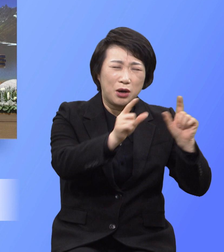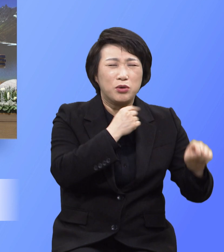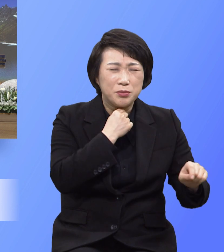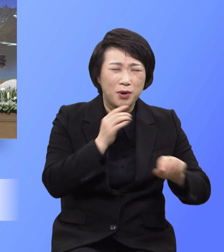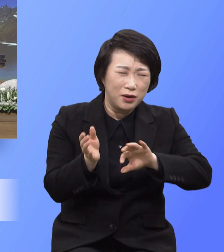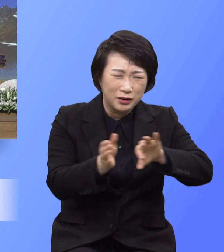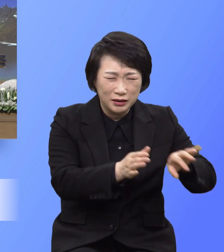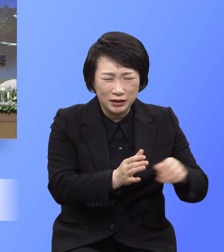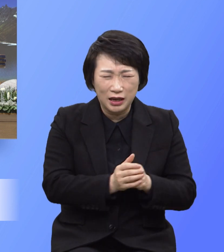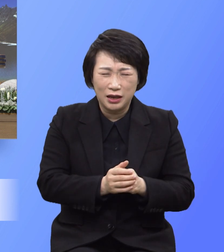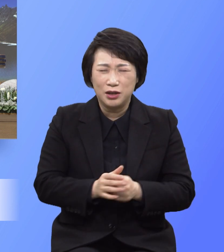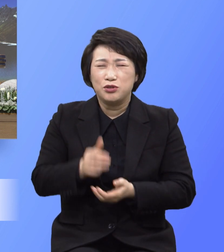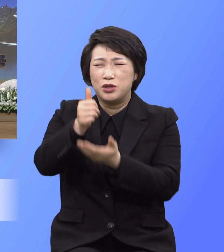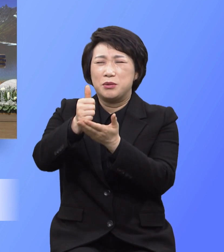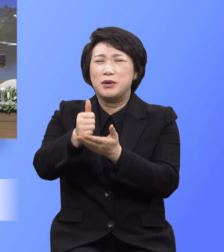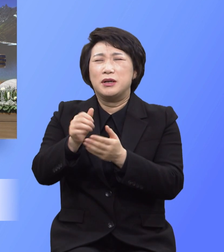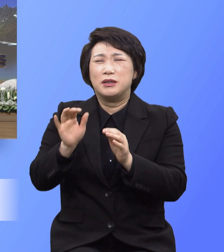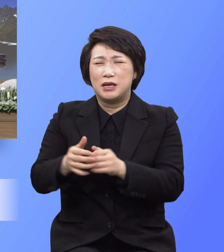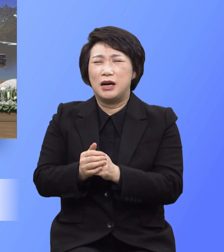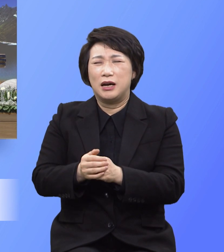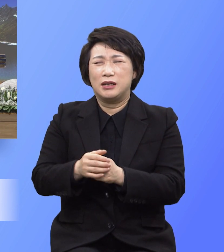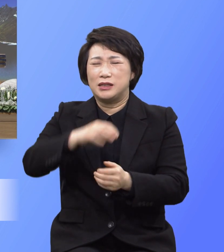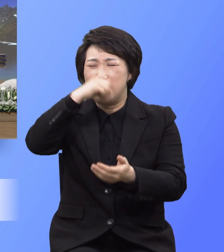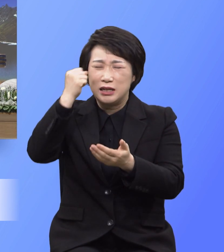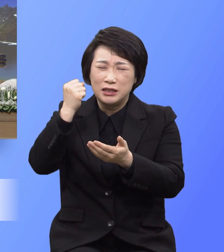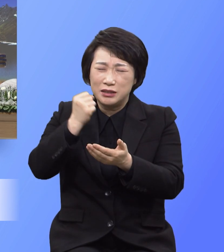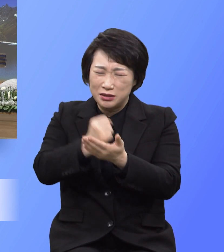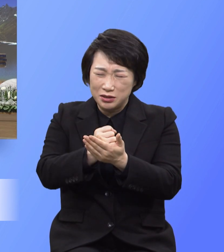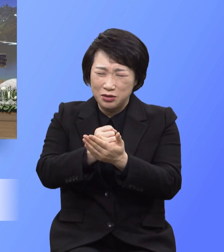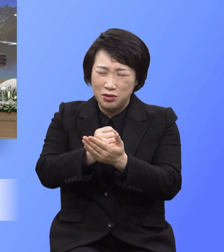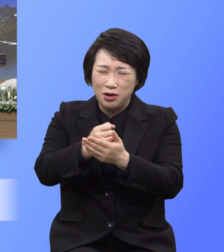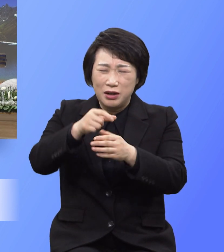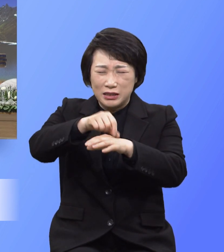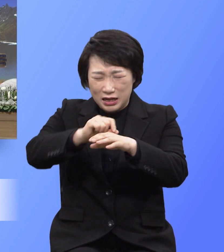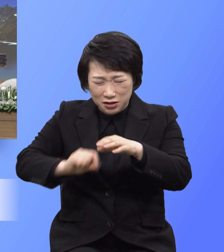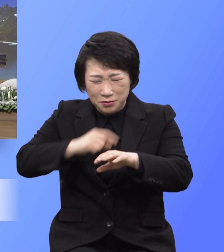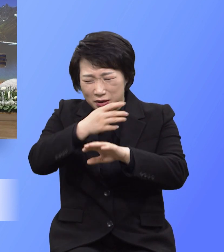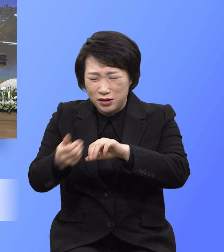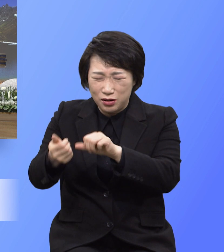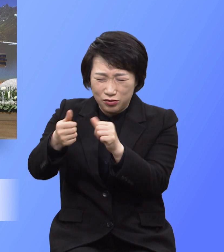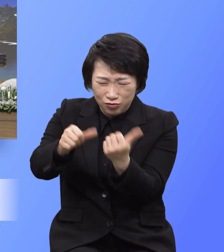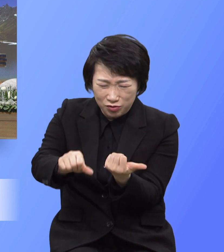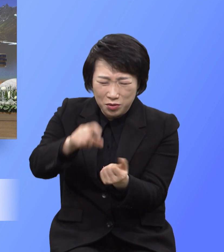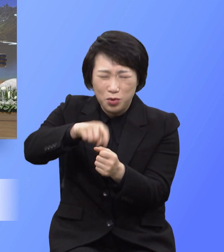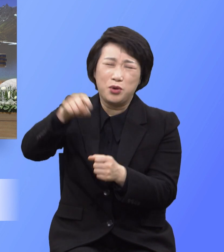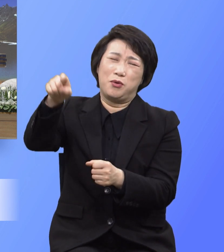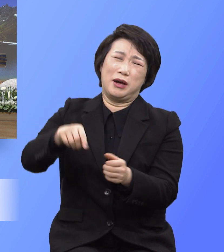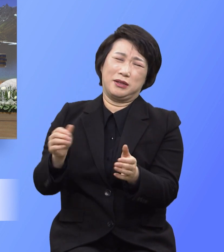주님은 뜯기고 물리고 그리고 죽으러 오셨습니다.